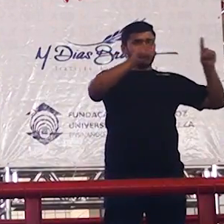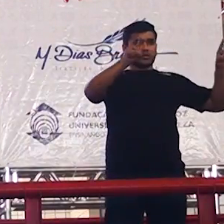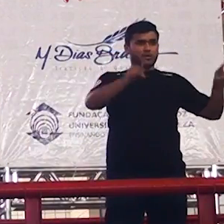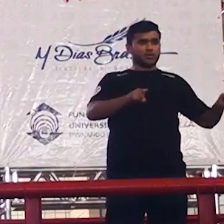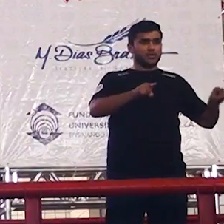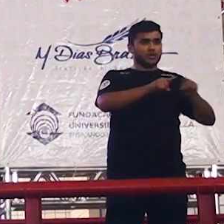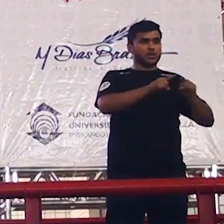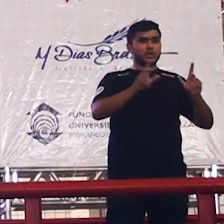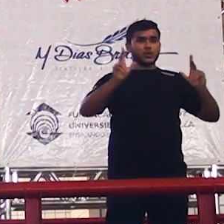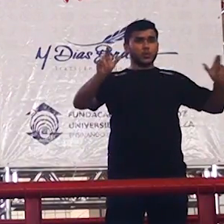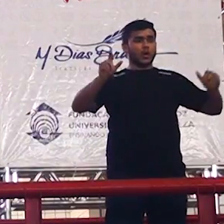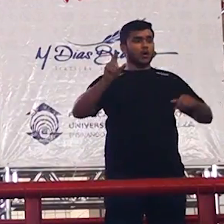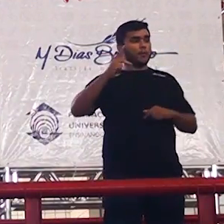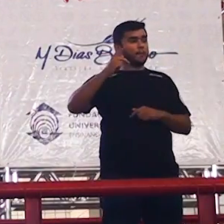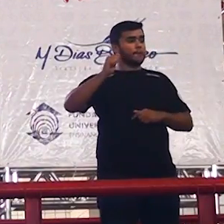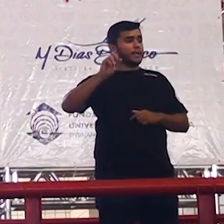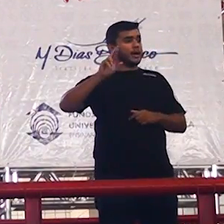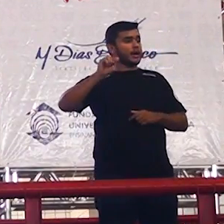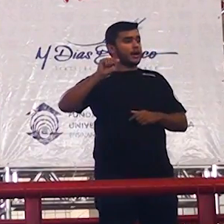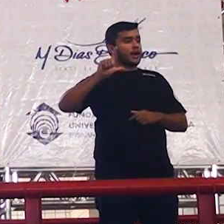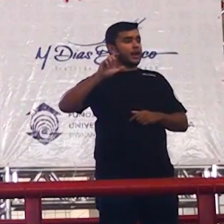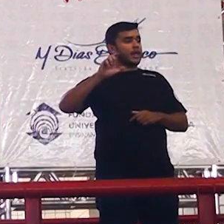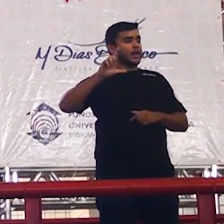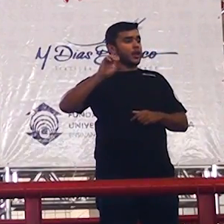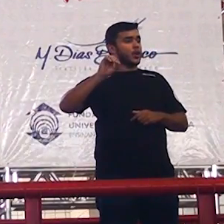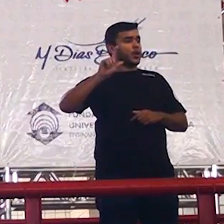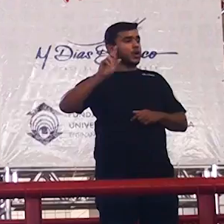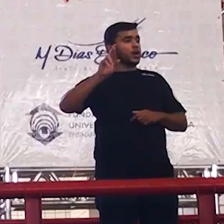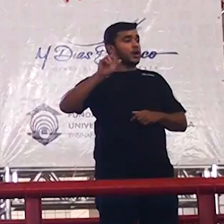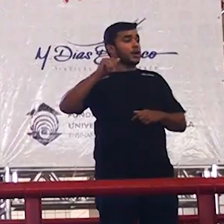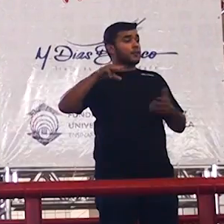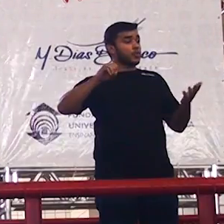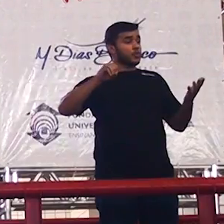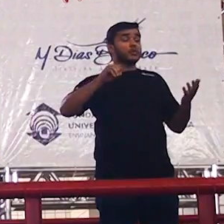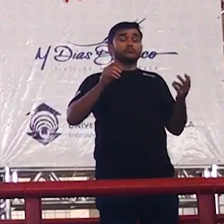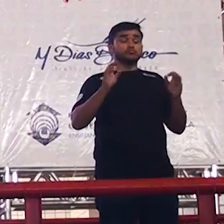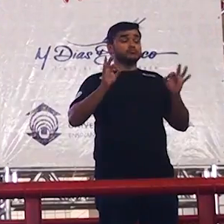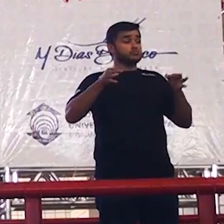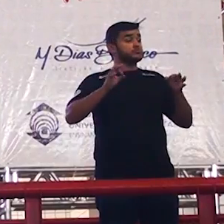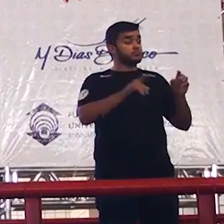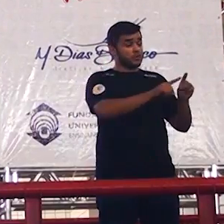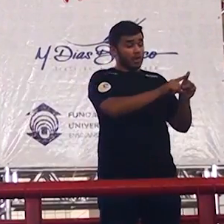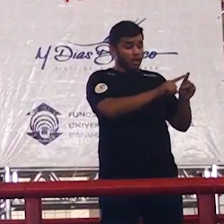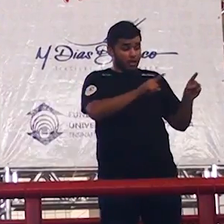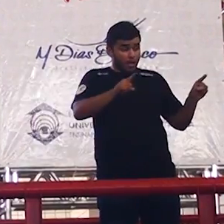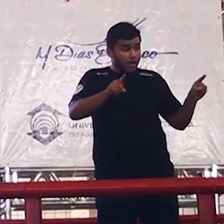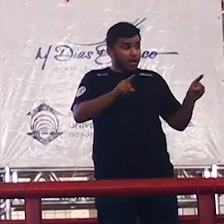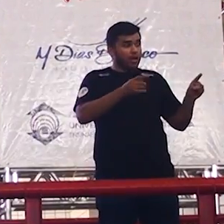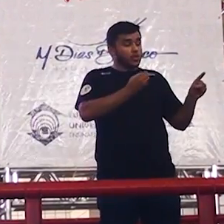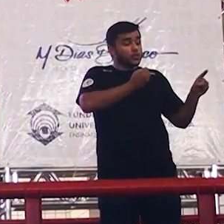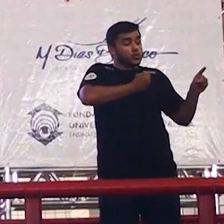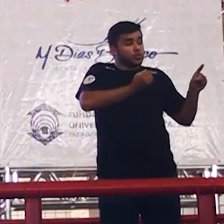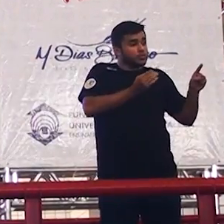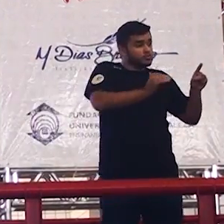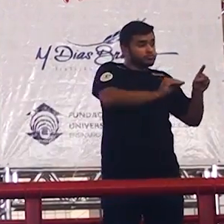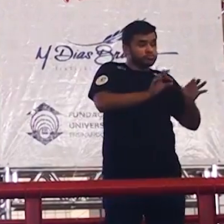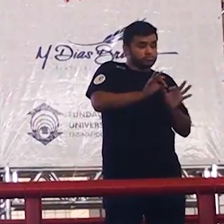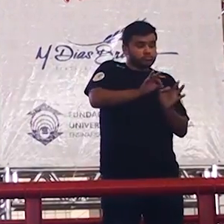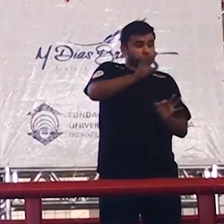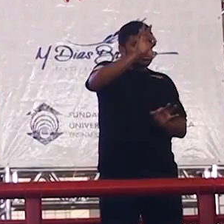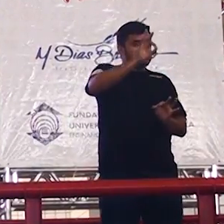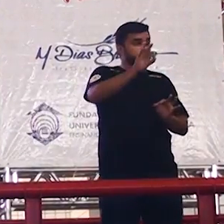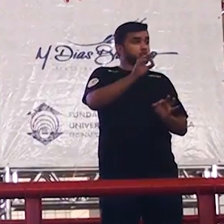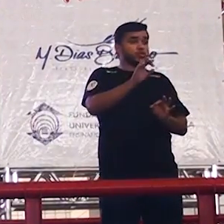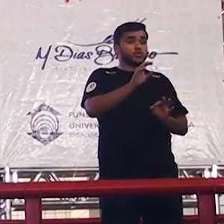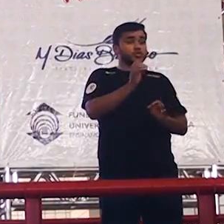É a mesma área porque depende justamente da altura. Qual a definição de altura? Tudo está